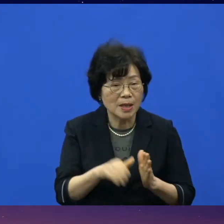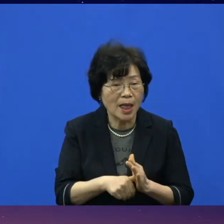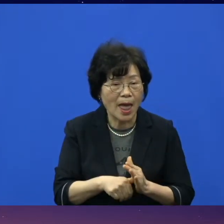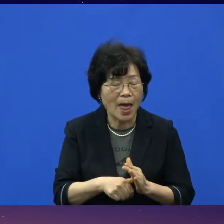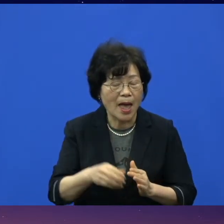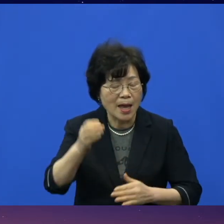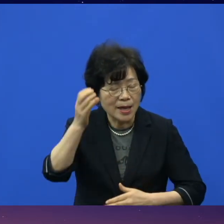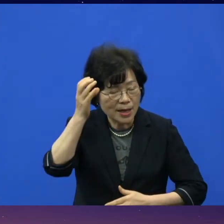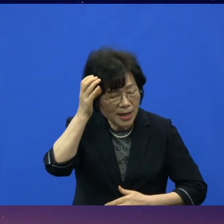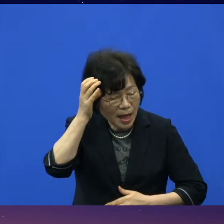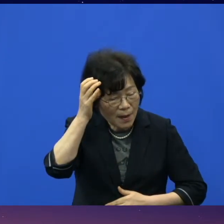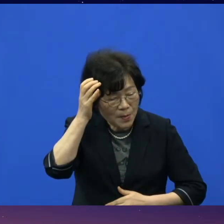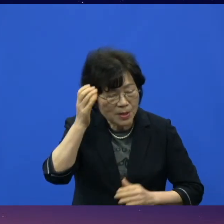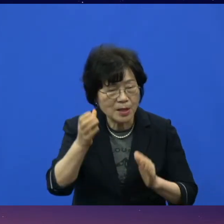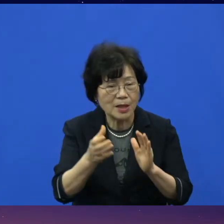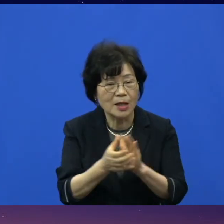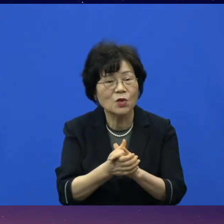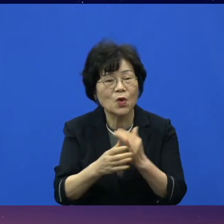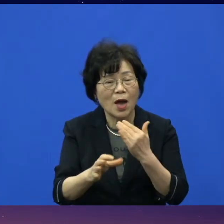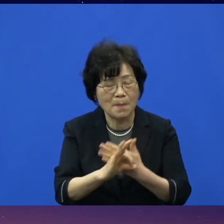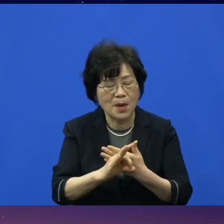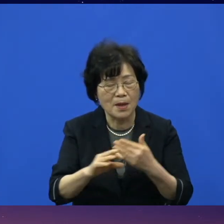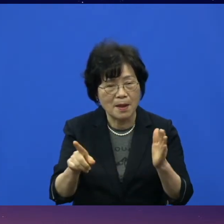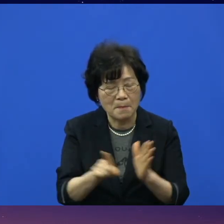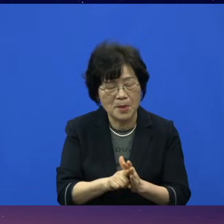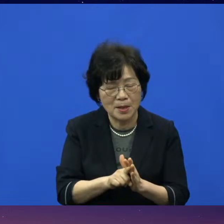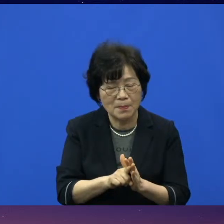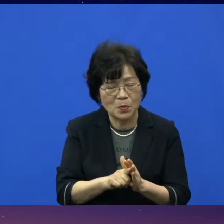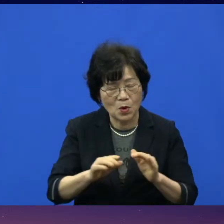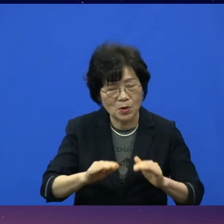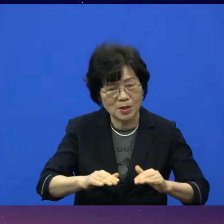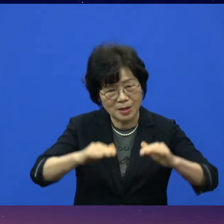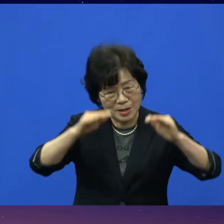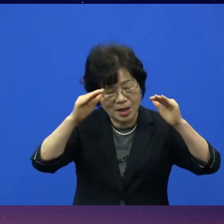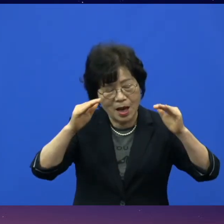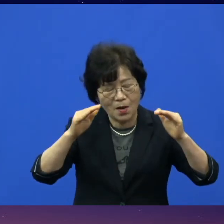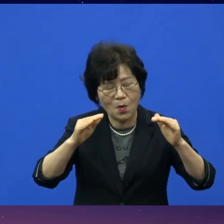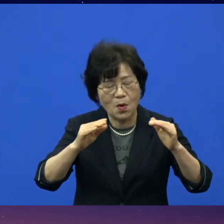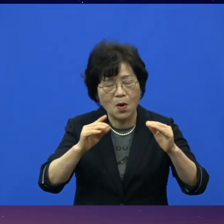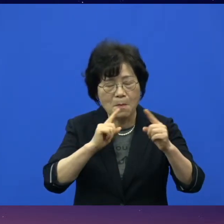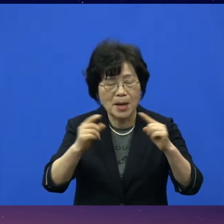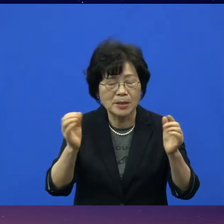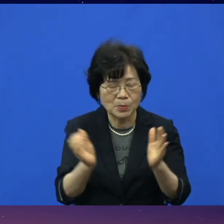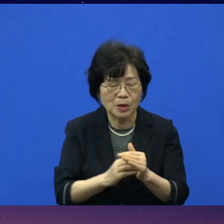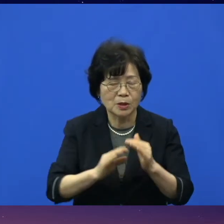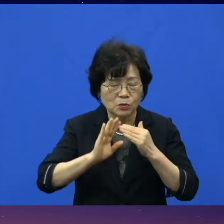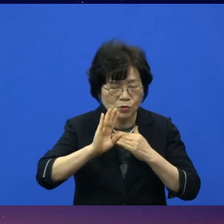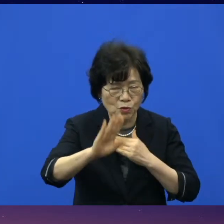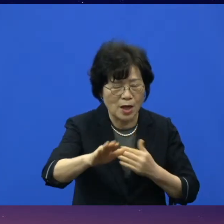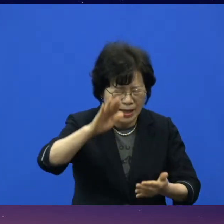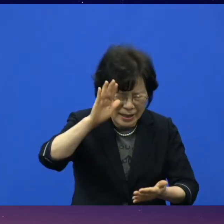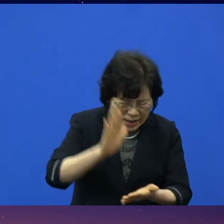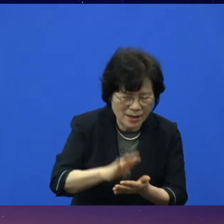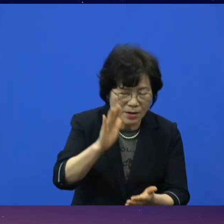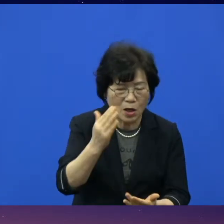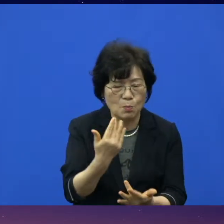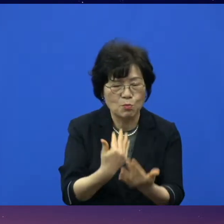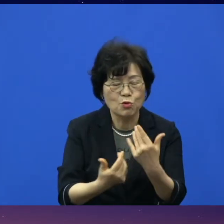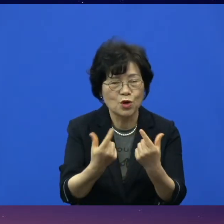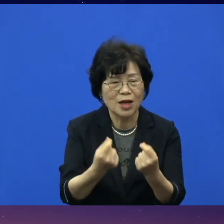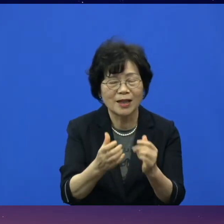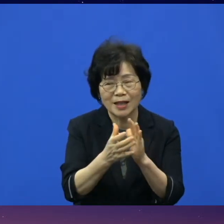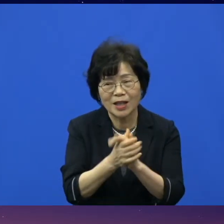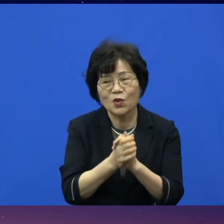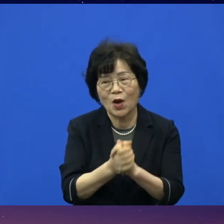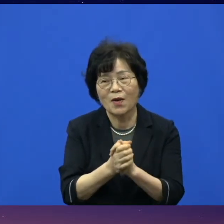그게 믿음이니까 여러분들이 말씀을 마치고 난 다음에 뜨겁게 불같이 기도하고